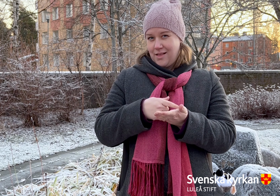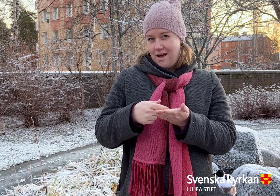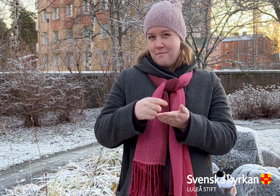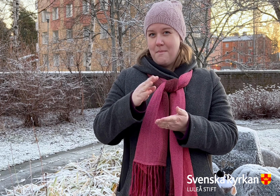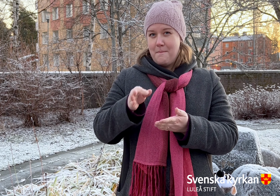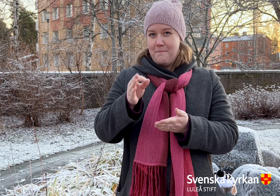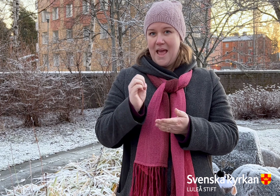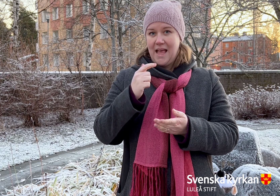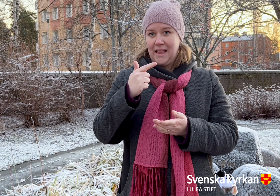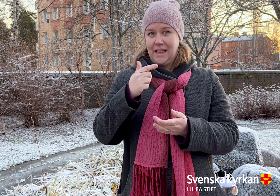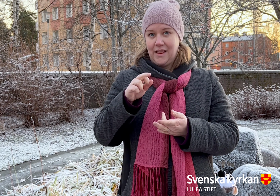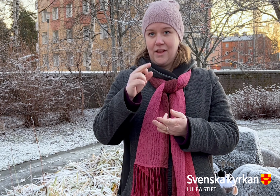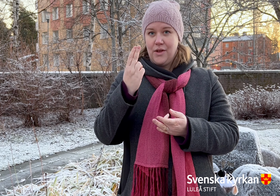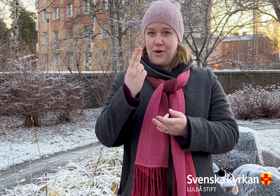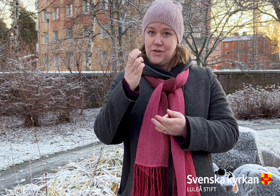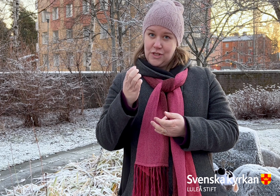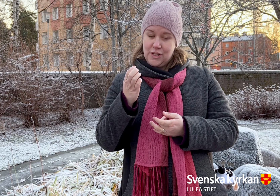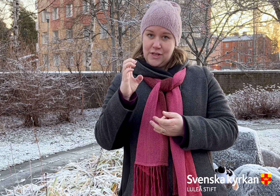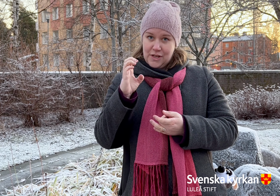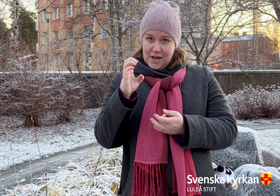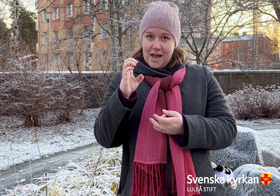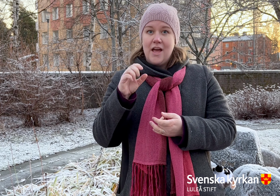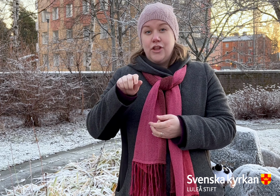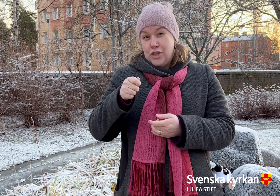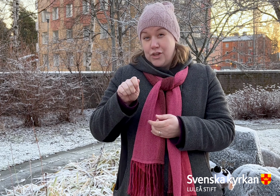En lärjunge som hette Petrus.